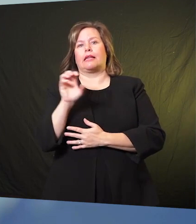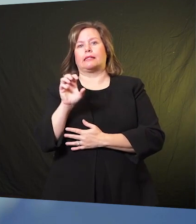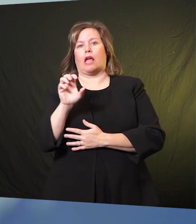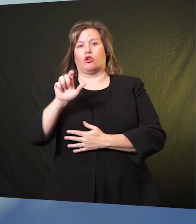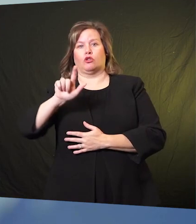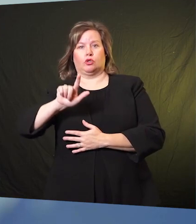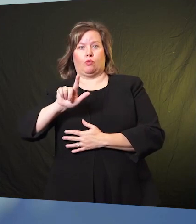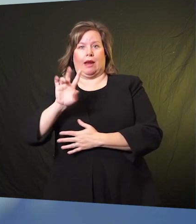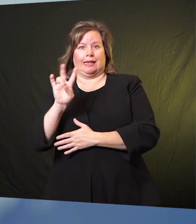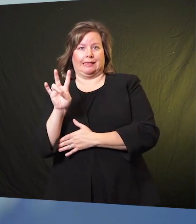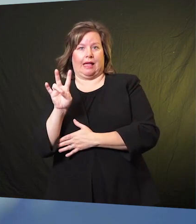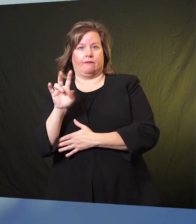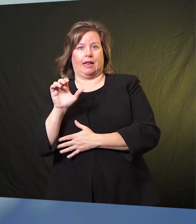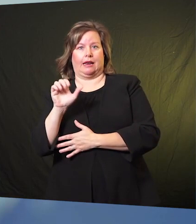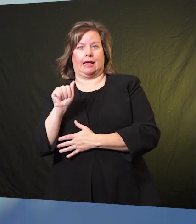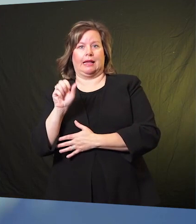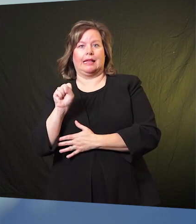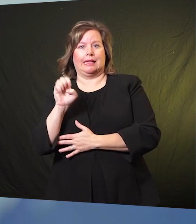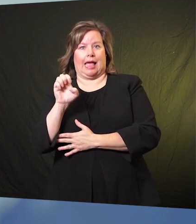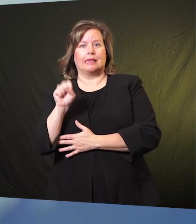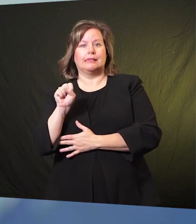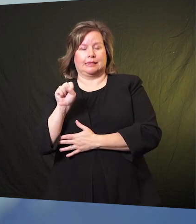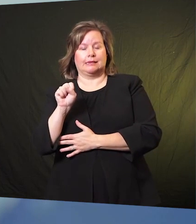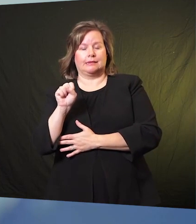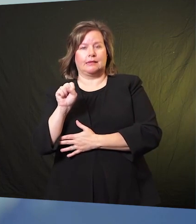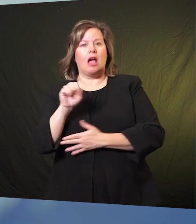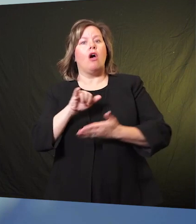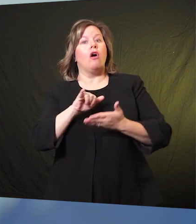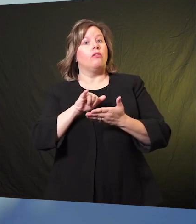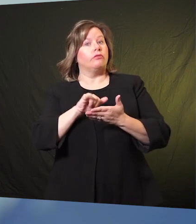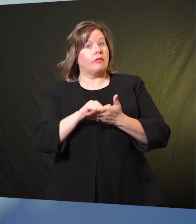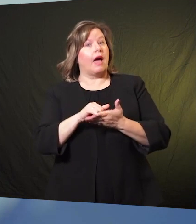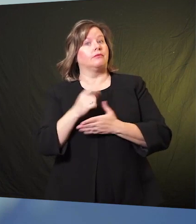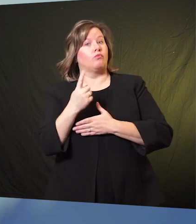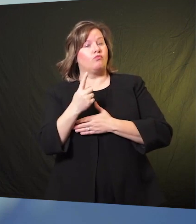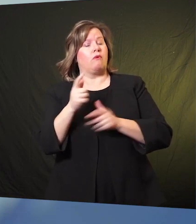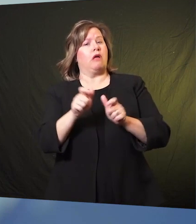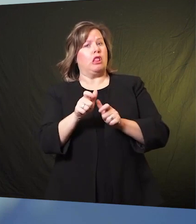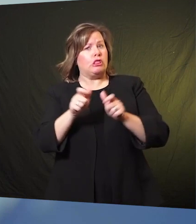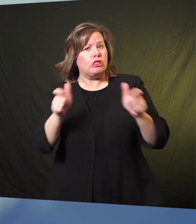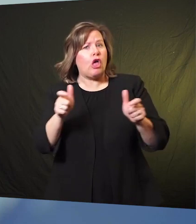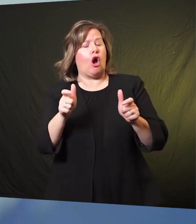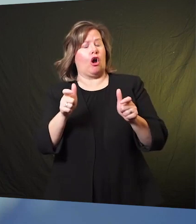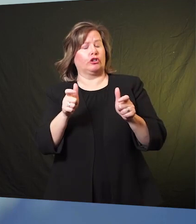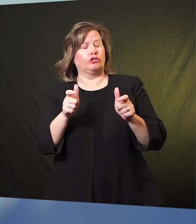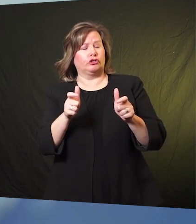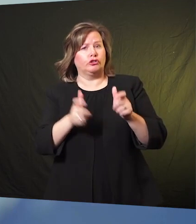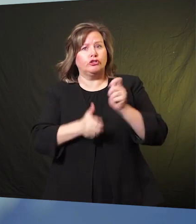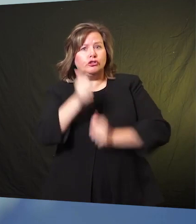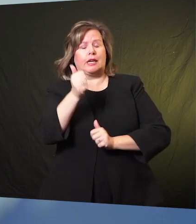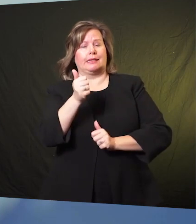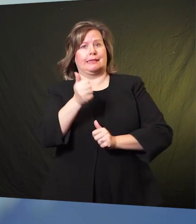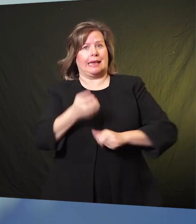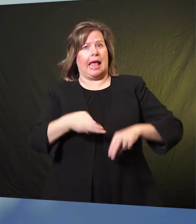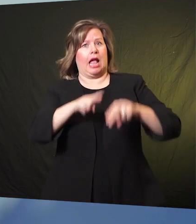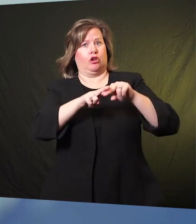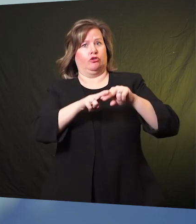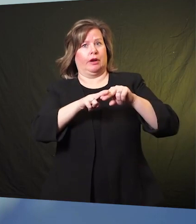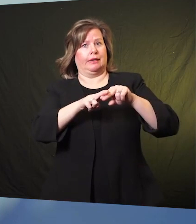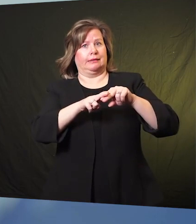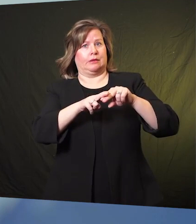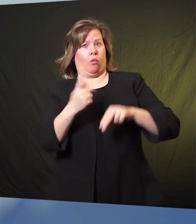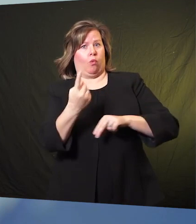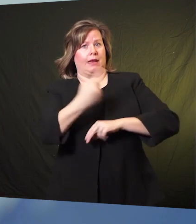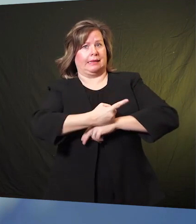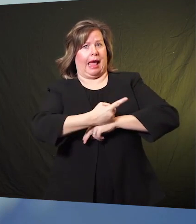627 casos de kobe 19 que es el mayor aumento que hemos visto en un día es un aumento de 77